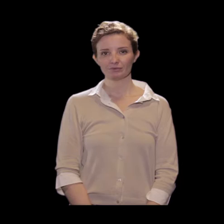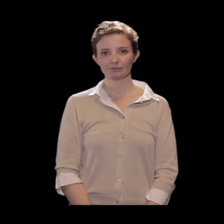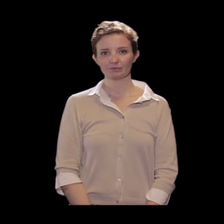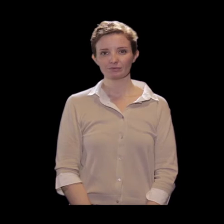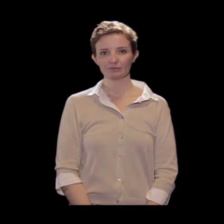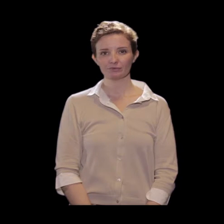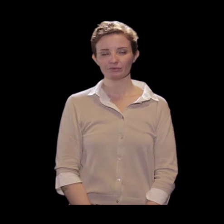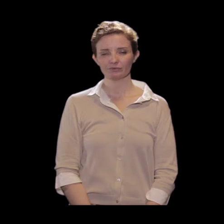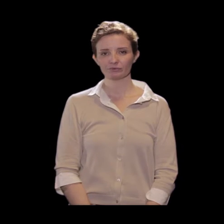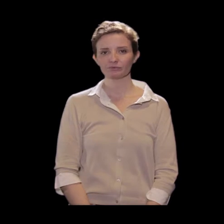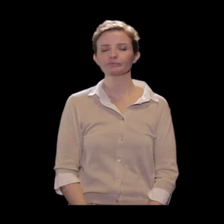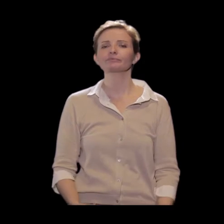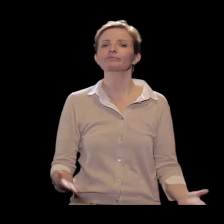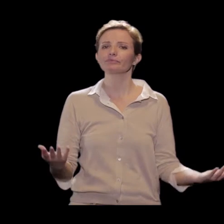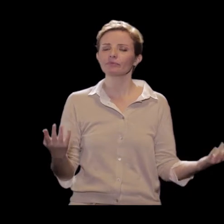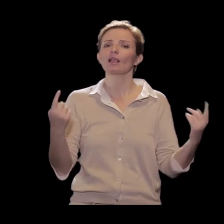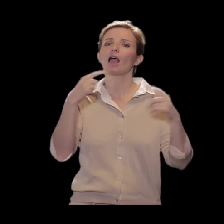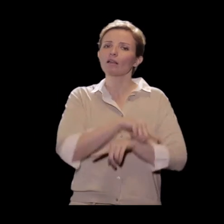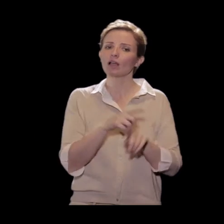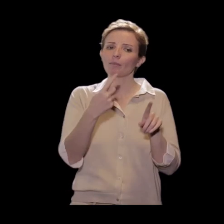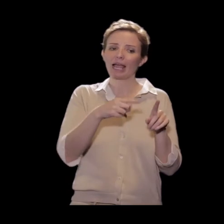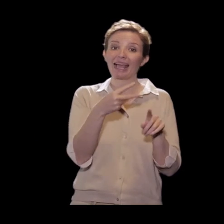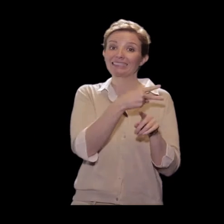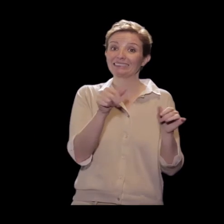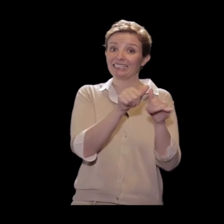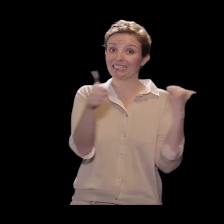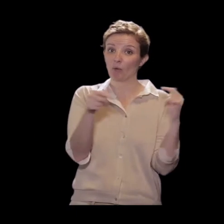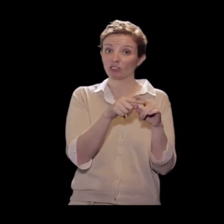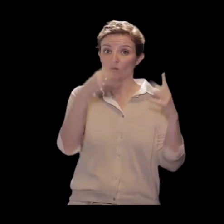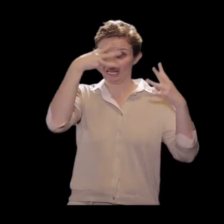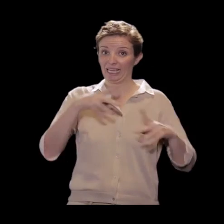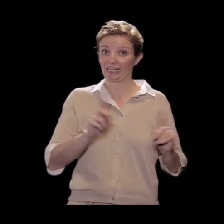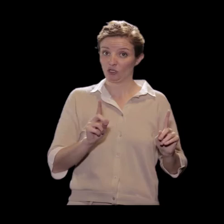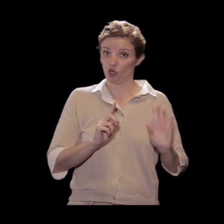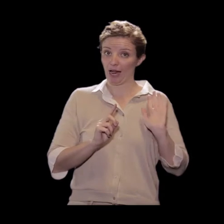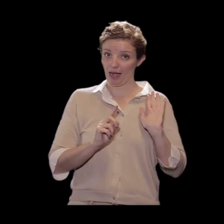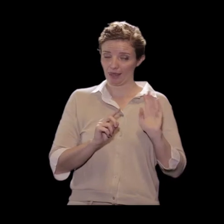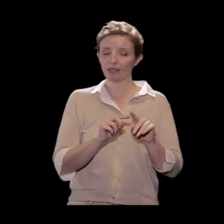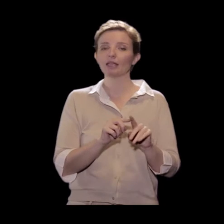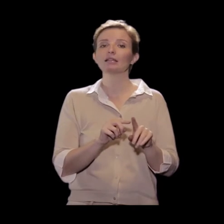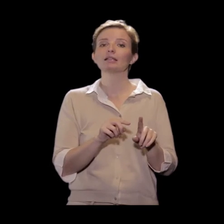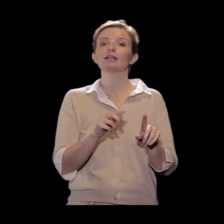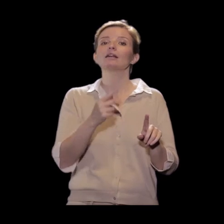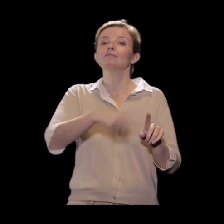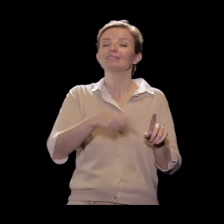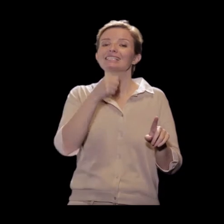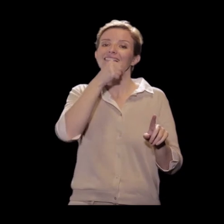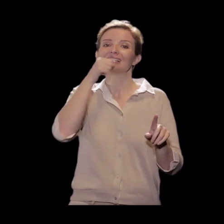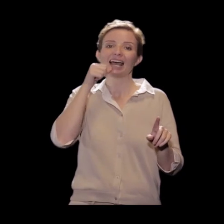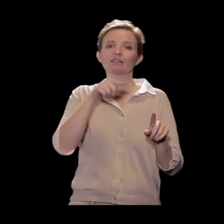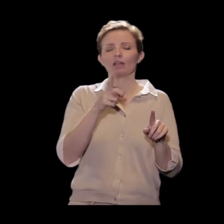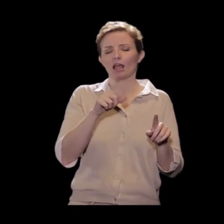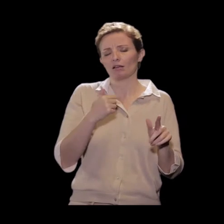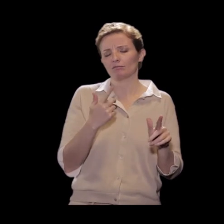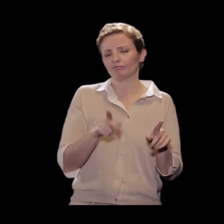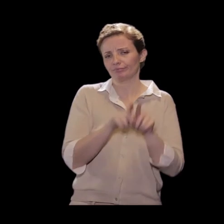partenza per quanto riguarda invece le disequazioni irrazionali ehm è necessario anche in in